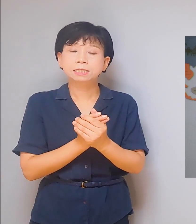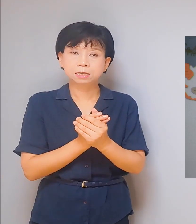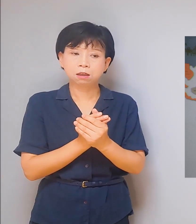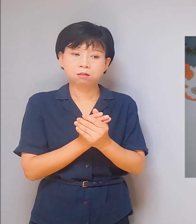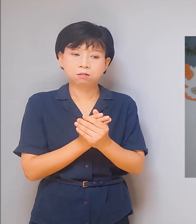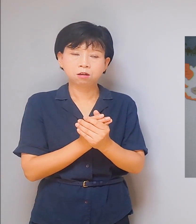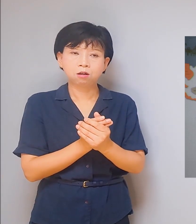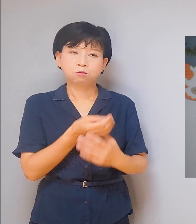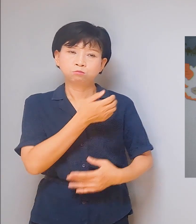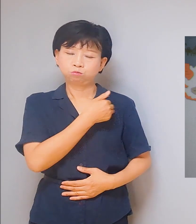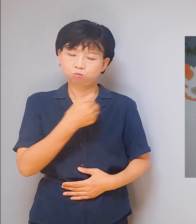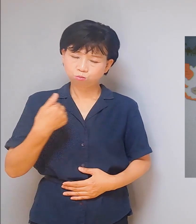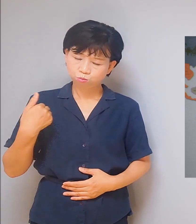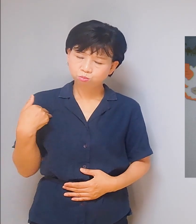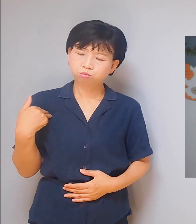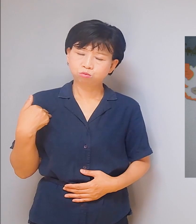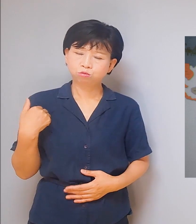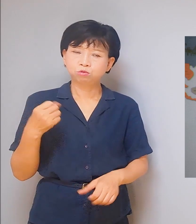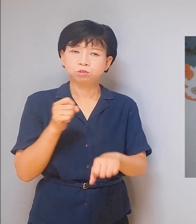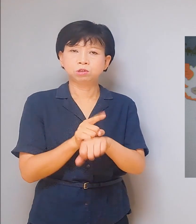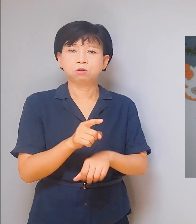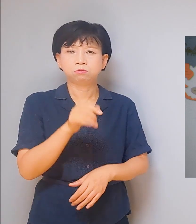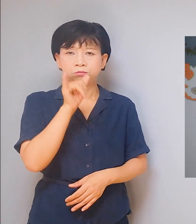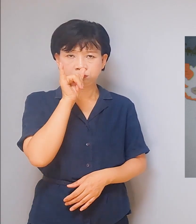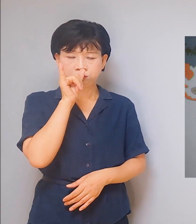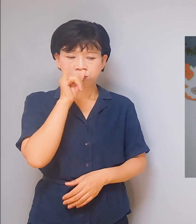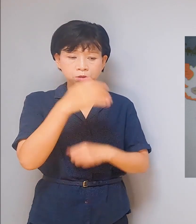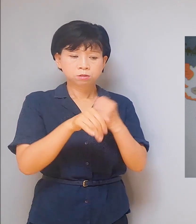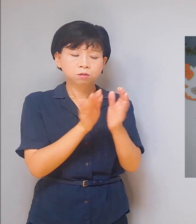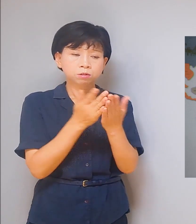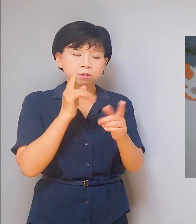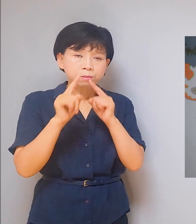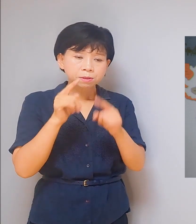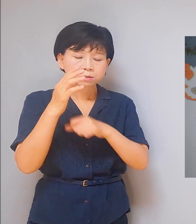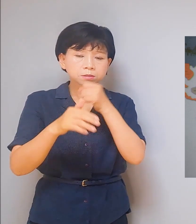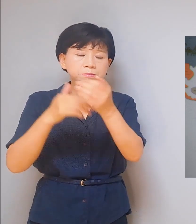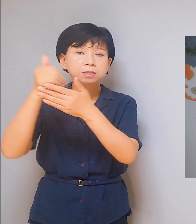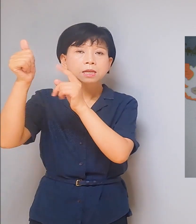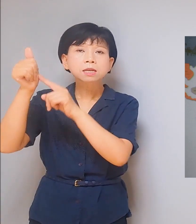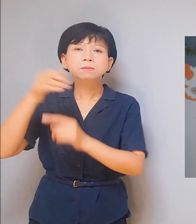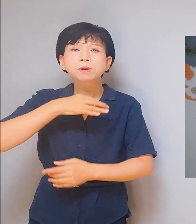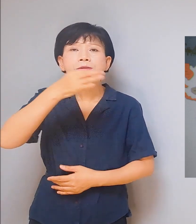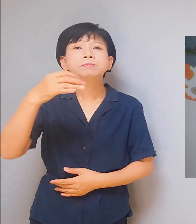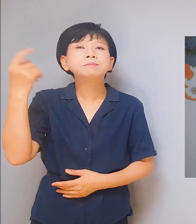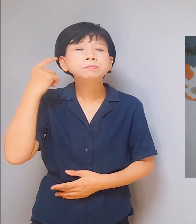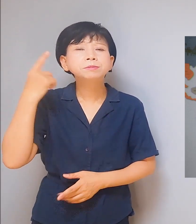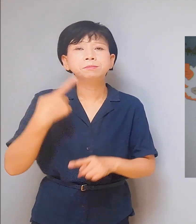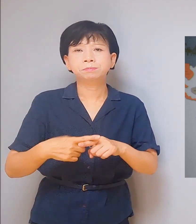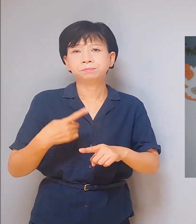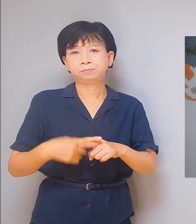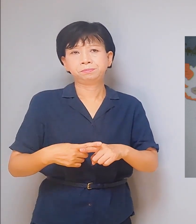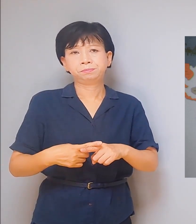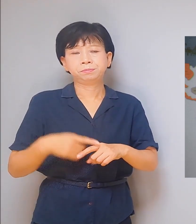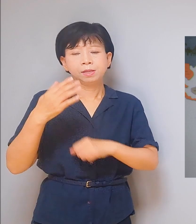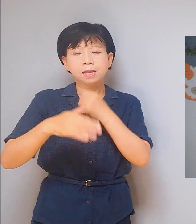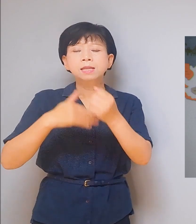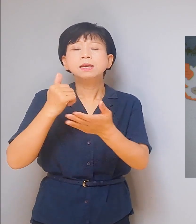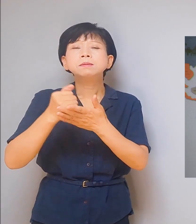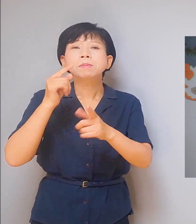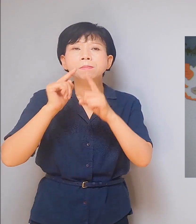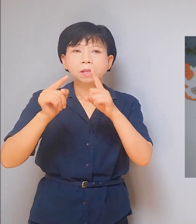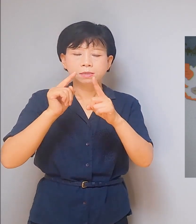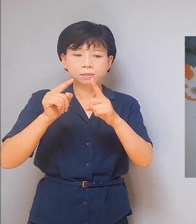완전성과 충족성이 있어요. 그래서 이 성경 말씀은요 하나님의 음성입니다. 하나님의